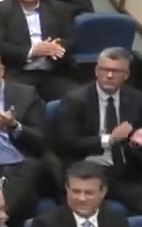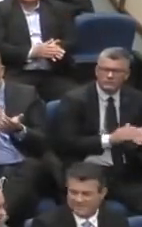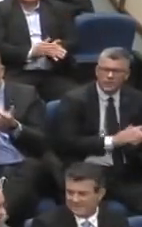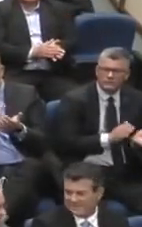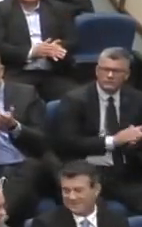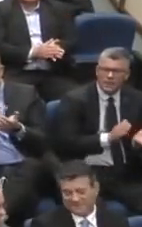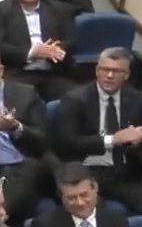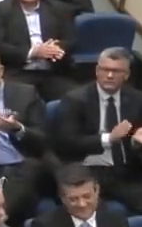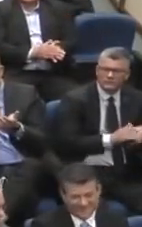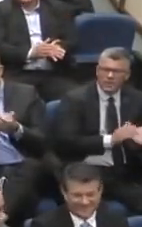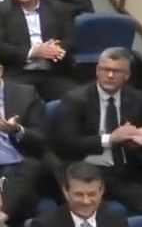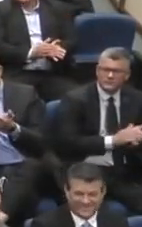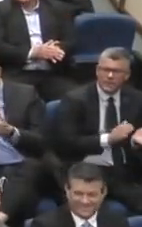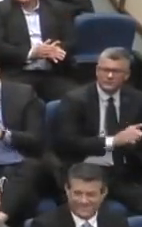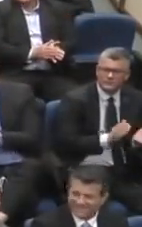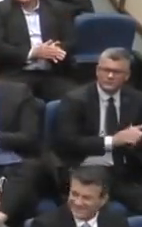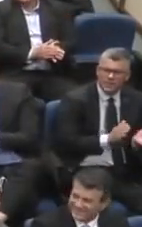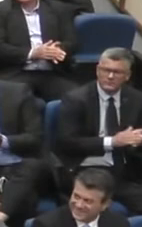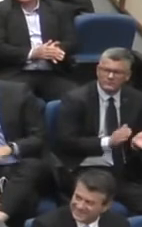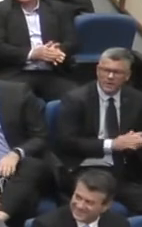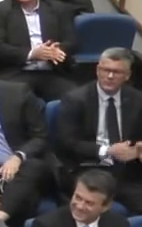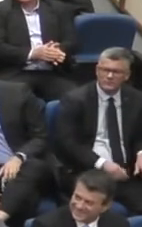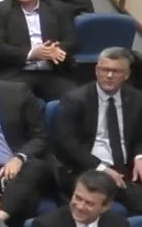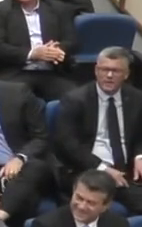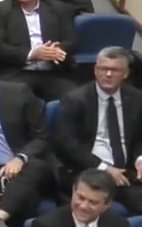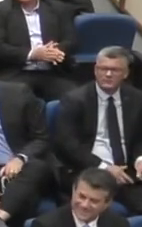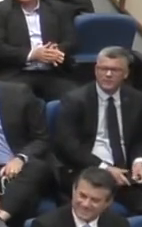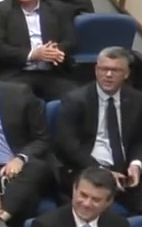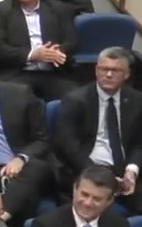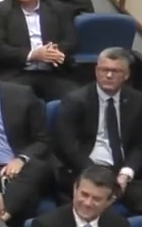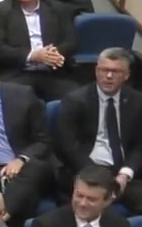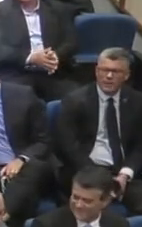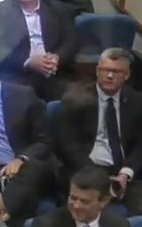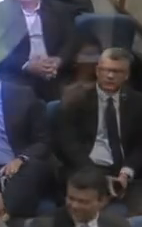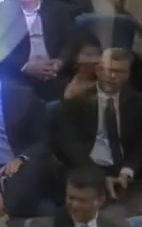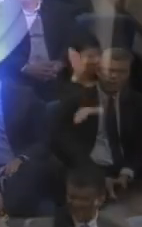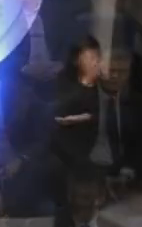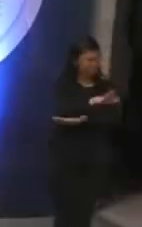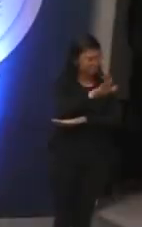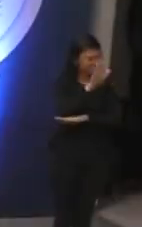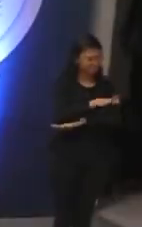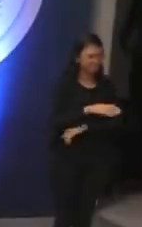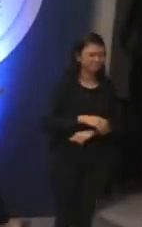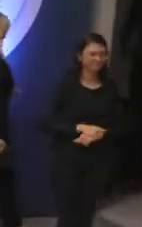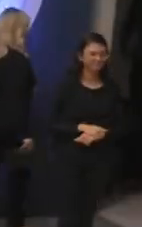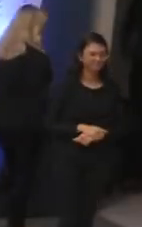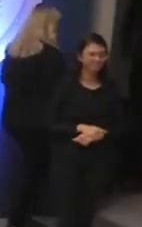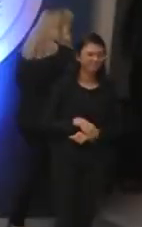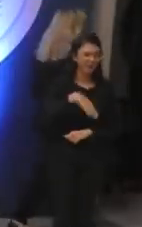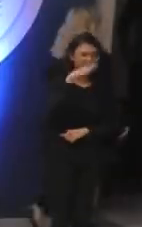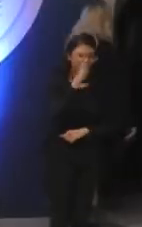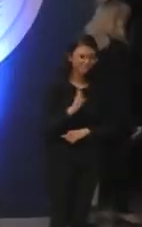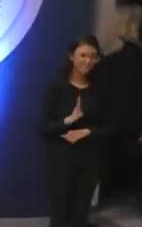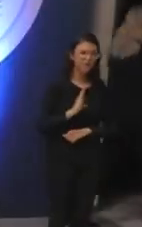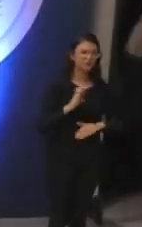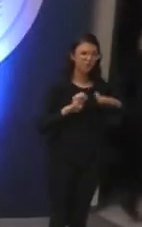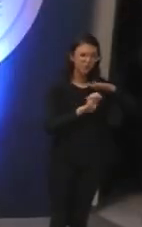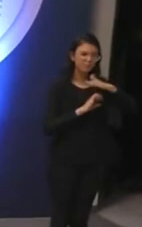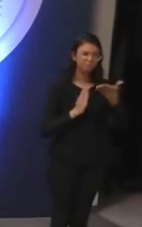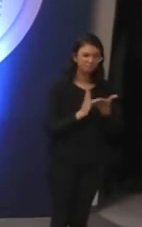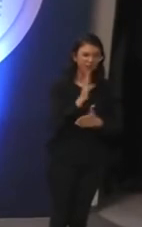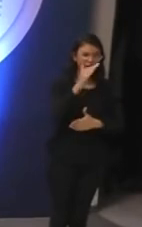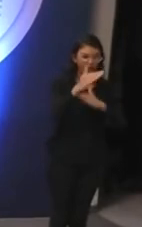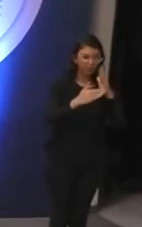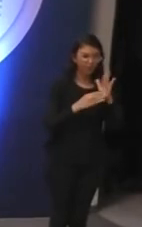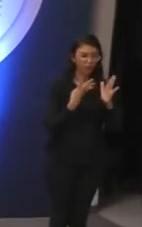Parabéns, Mux Energia. Mais uma premiação nesta tarde. Agora na categoria Brasil Concessionárias, até 400